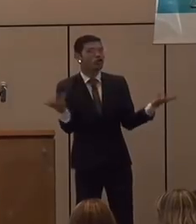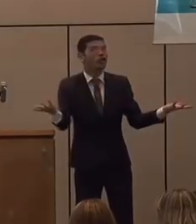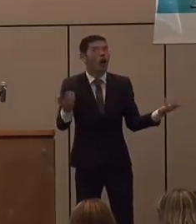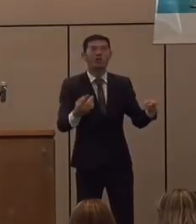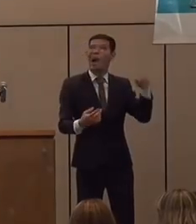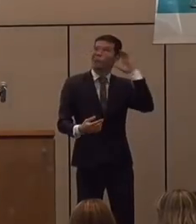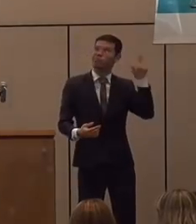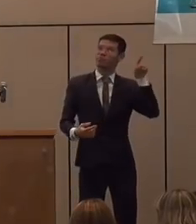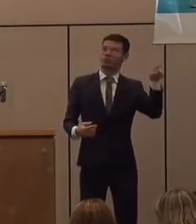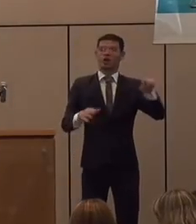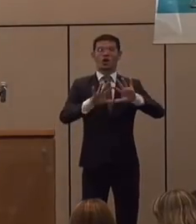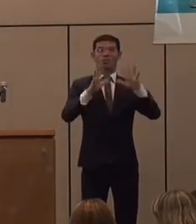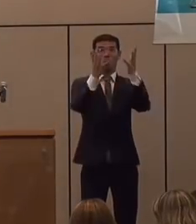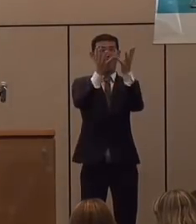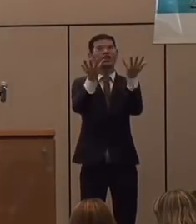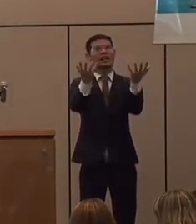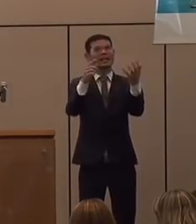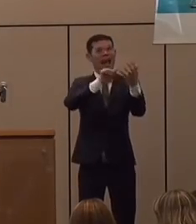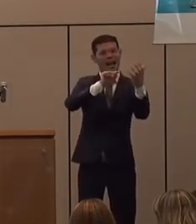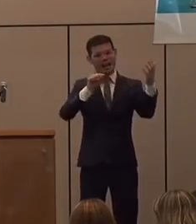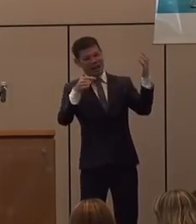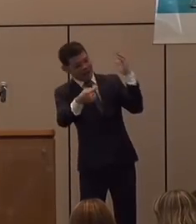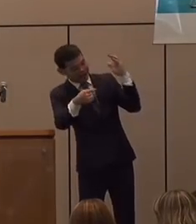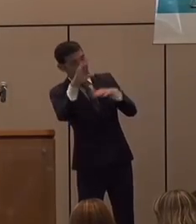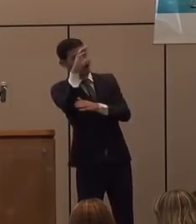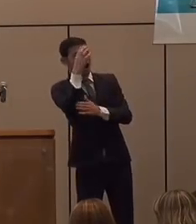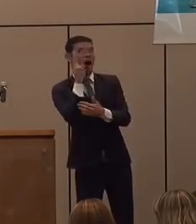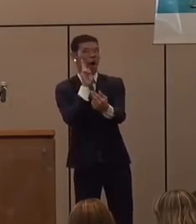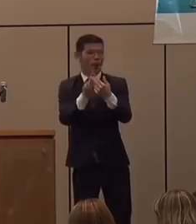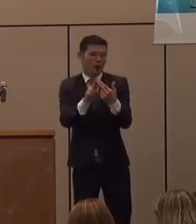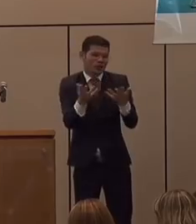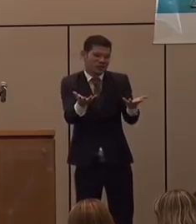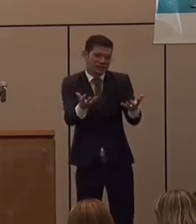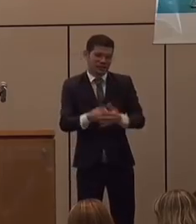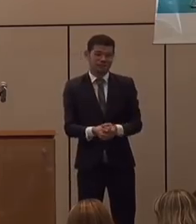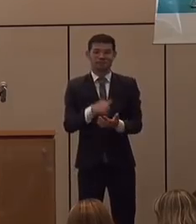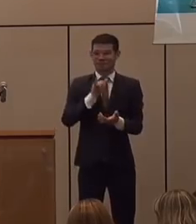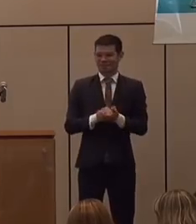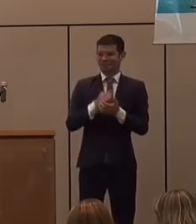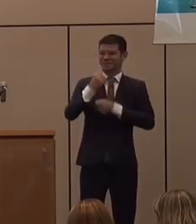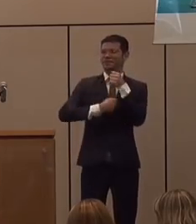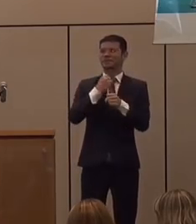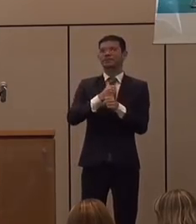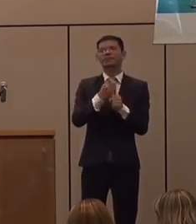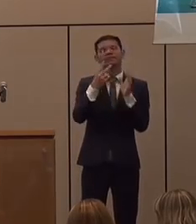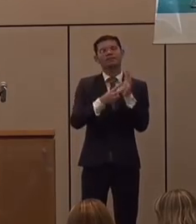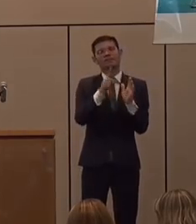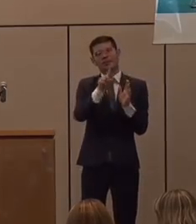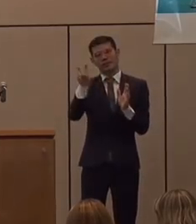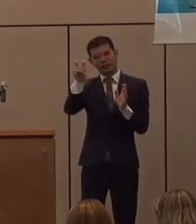a conocer colombia eso también ha llevado a que en este lo que llevamos de este año 2017